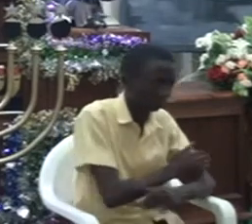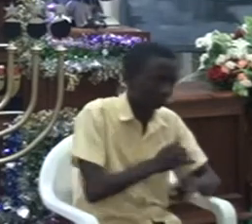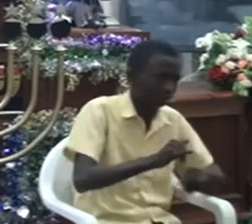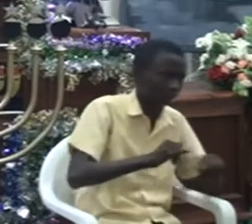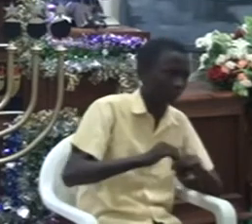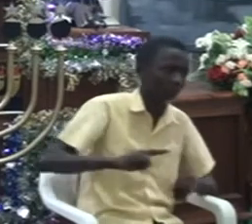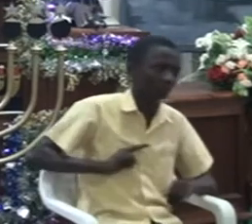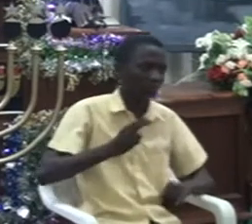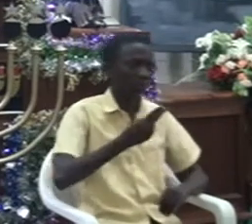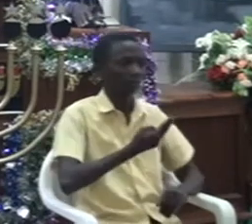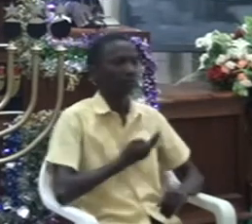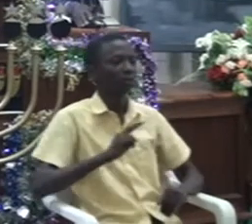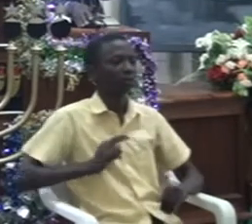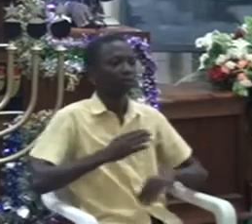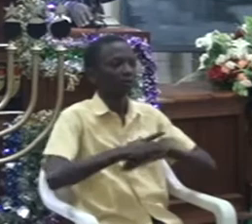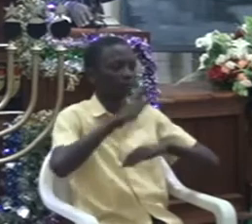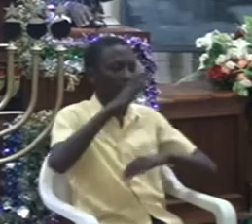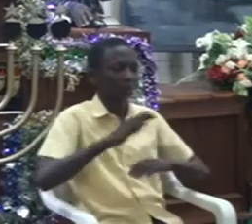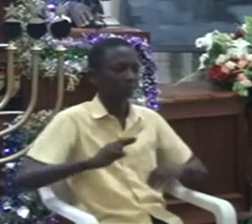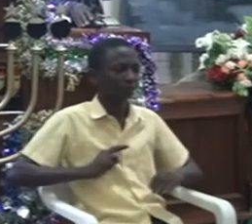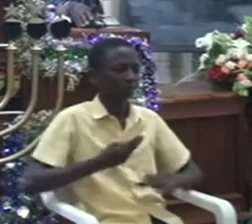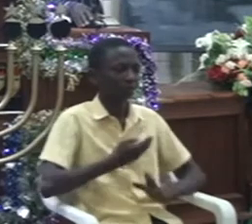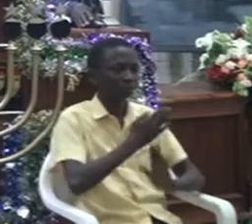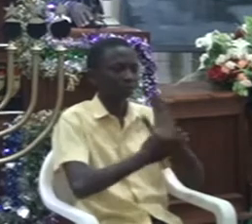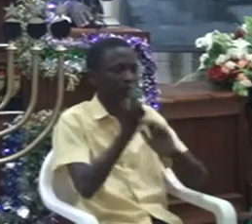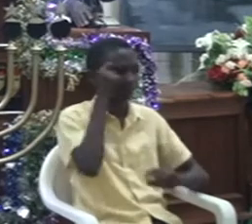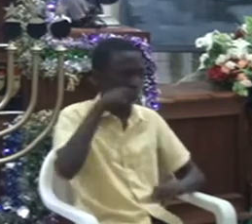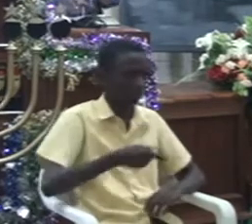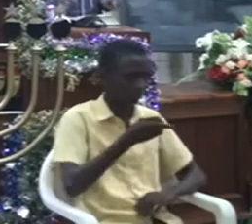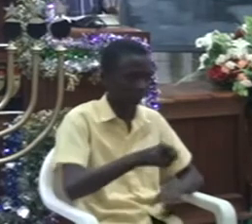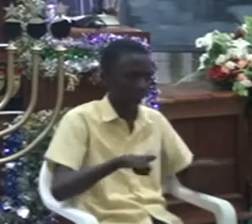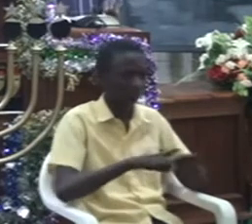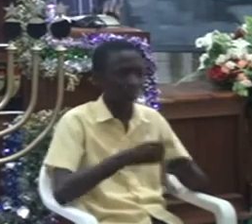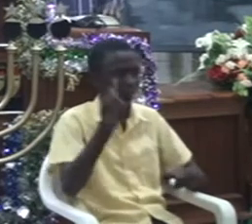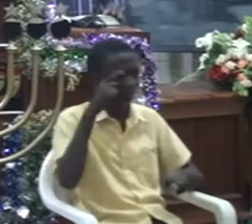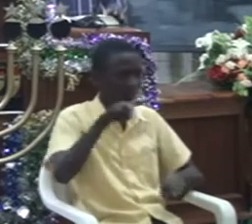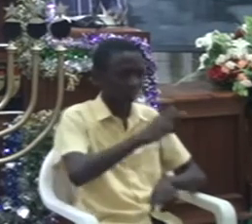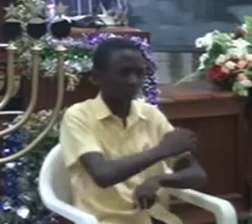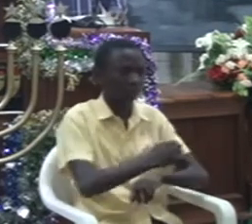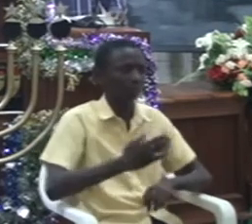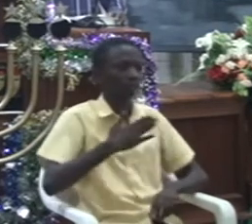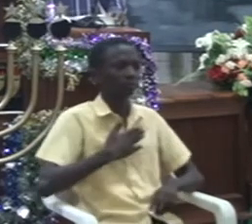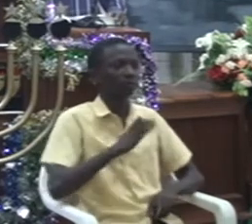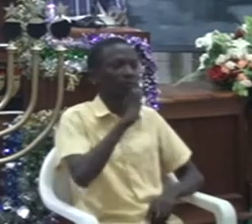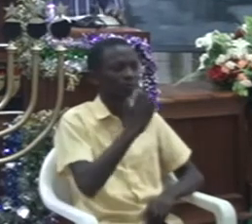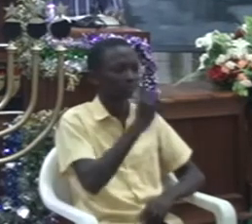nous glorifions et louons Dieu parce que ça aussi pour vous et moi, c'est une réalité que Dieu dit ce